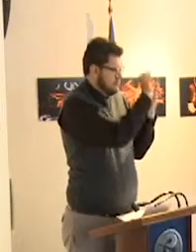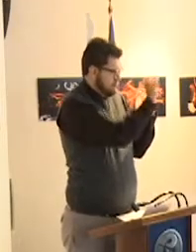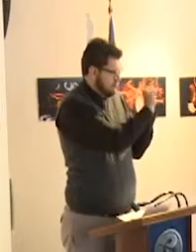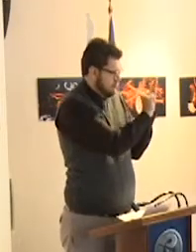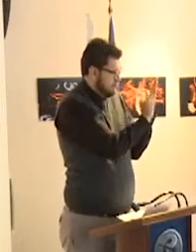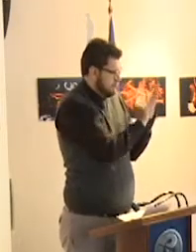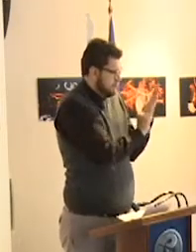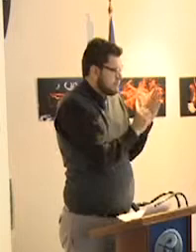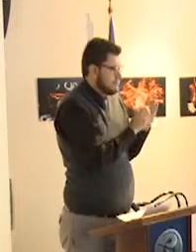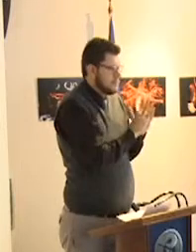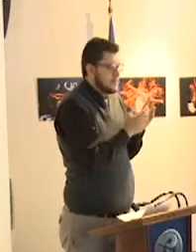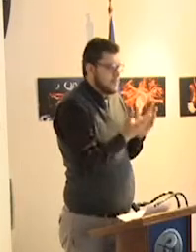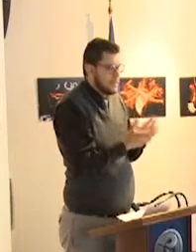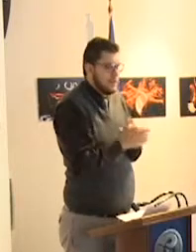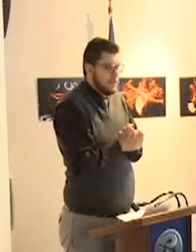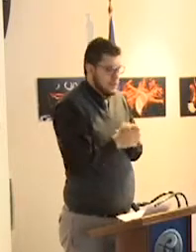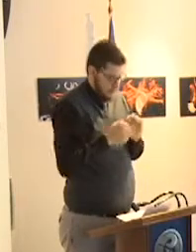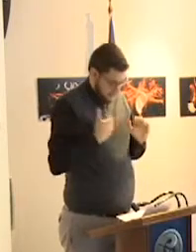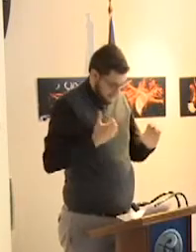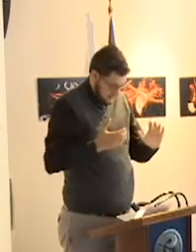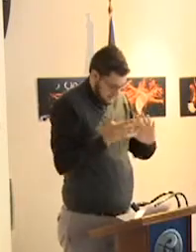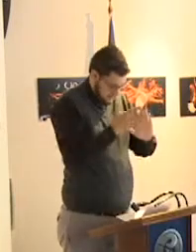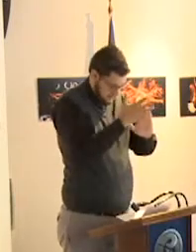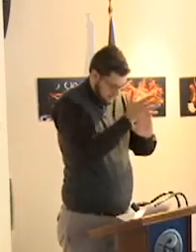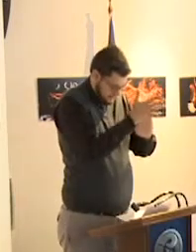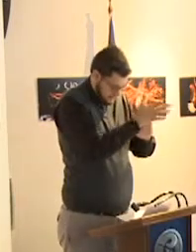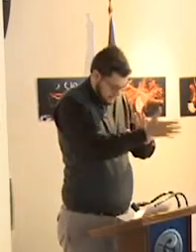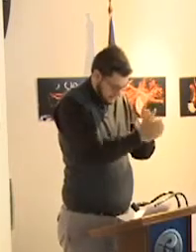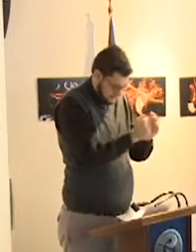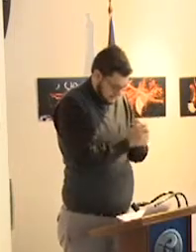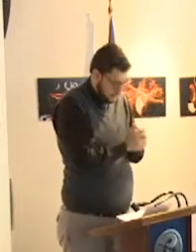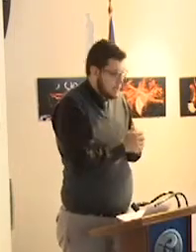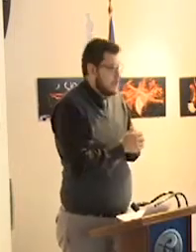vamos a continuar con el proyecto de programación ya establecida.